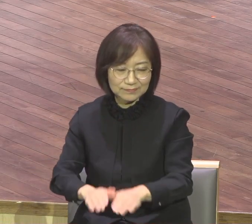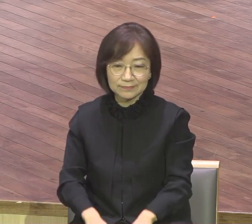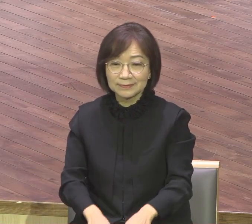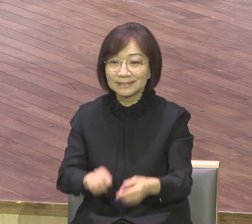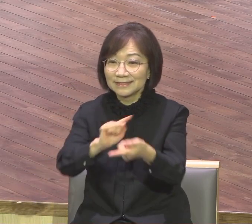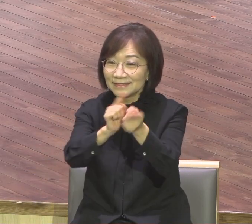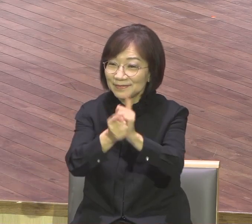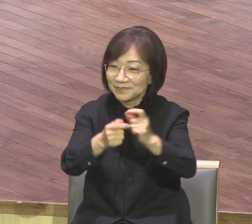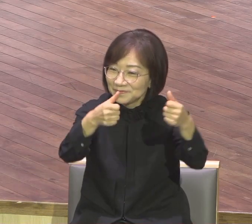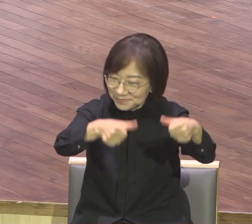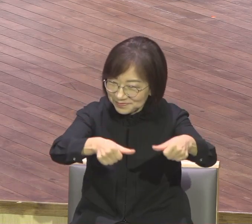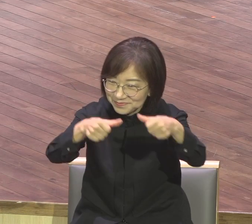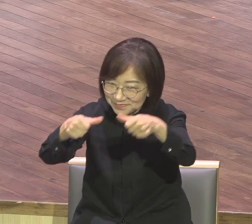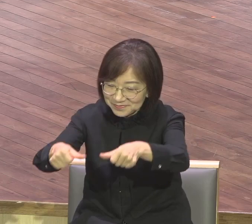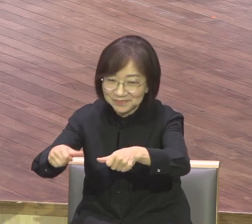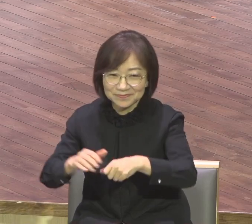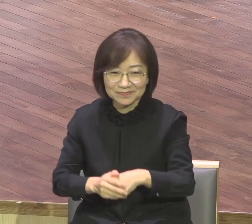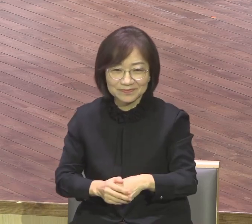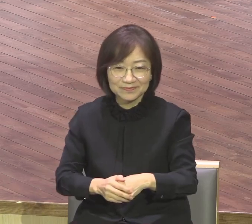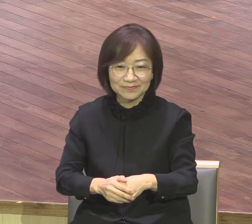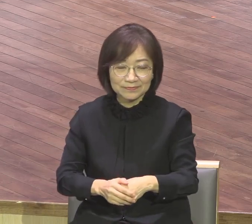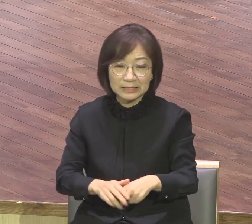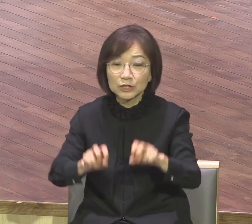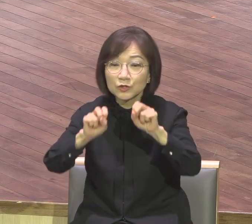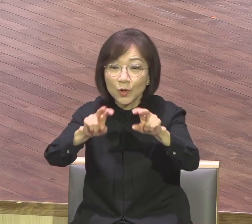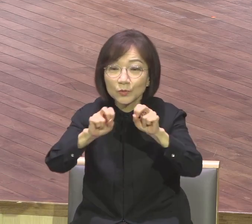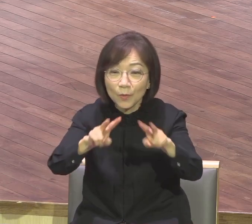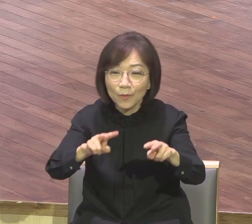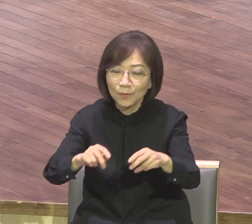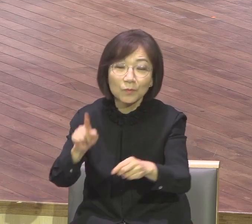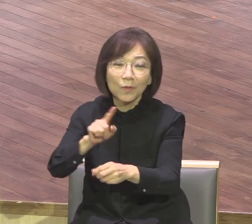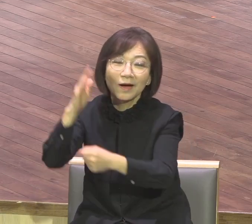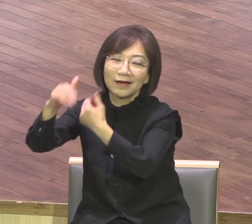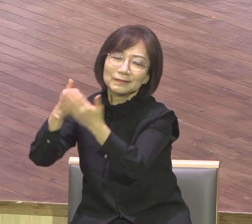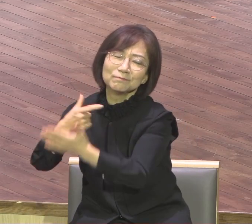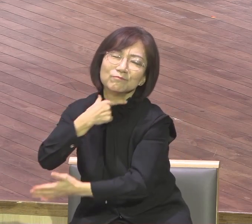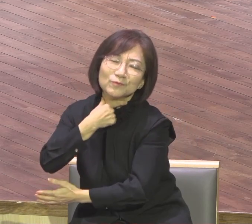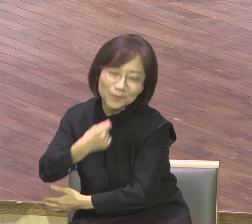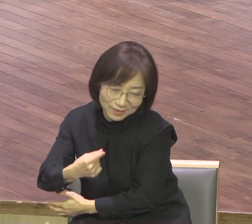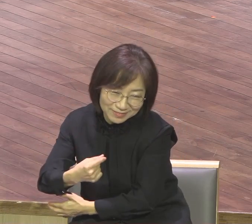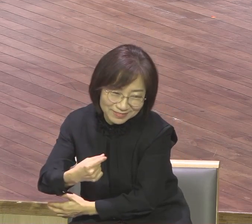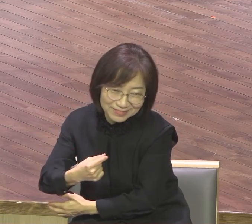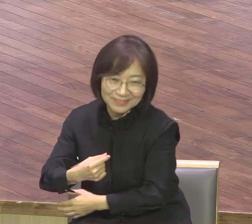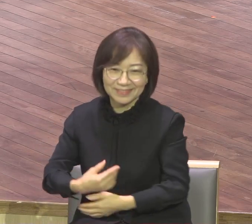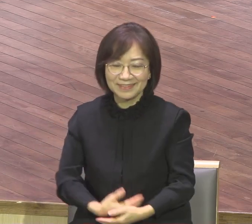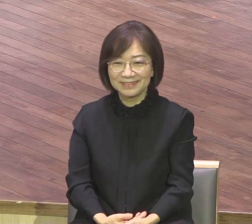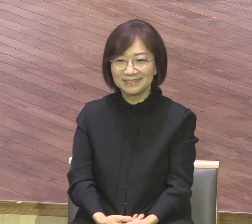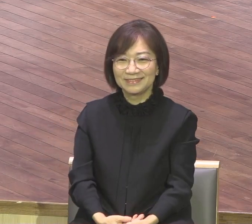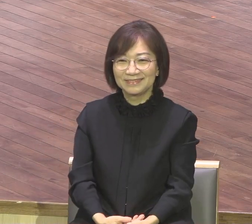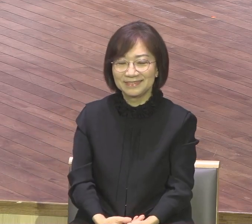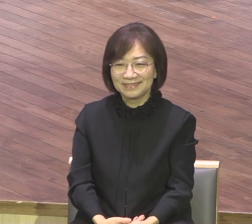우리 옆에 있는 성도님과 인사하겠습니다. 성교는 하나님의 소원입니다.